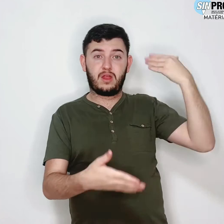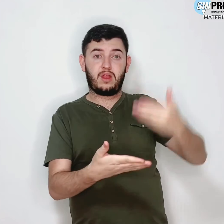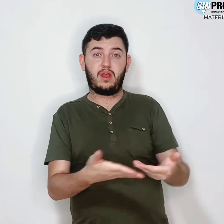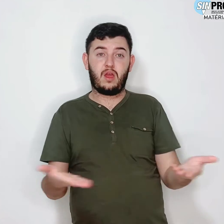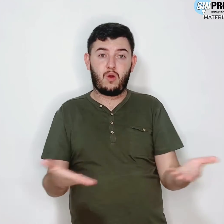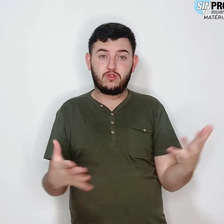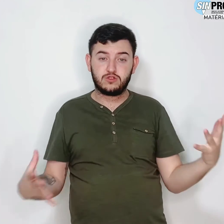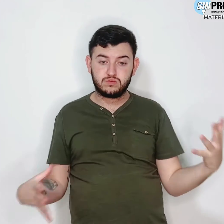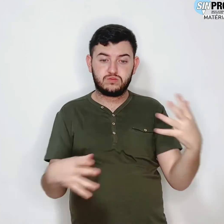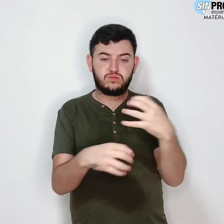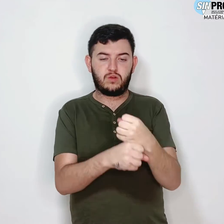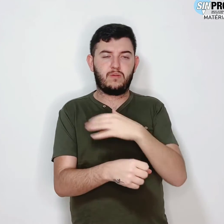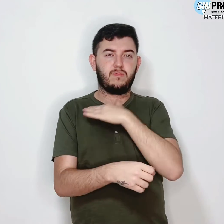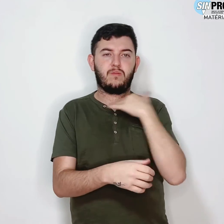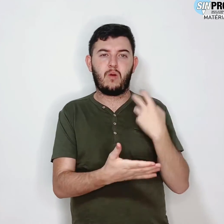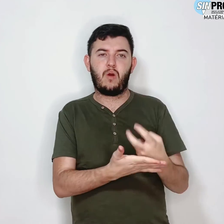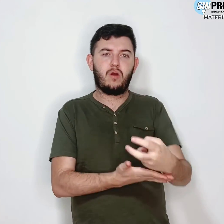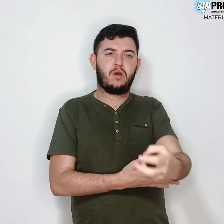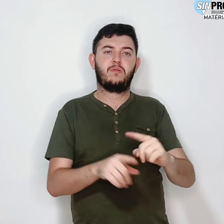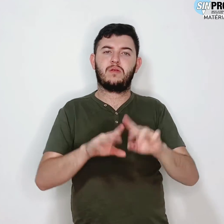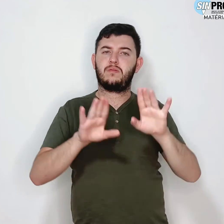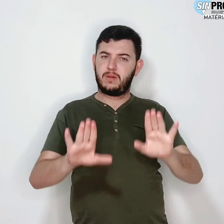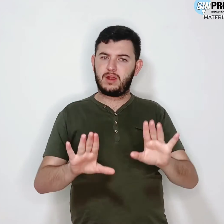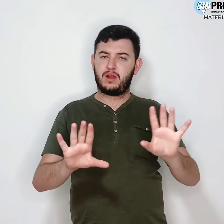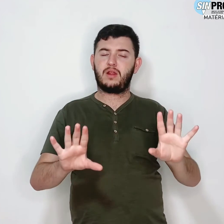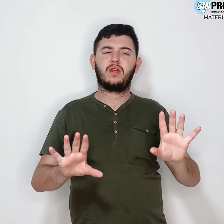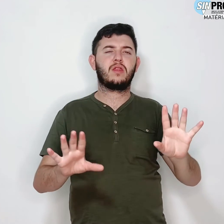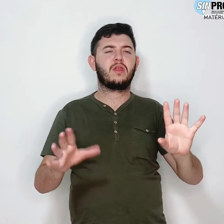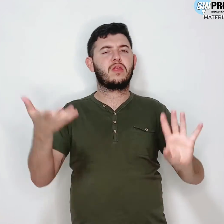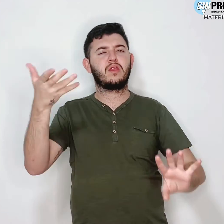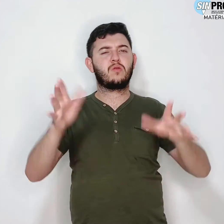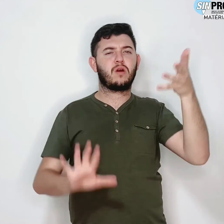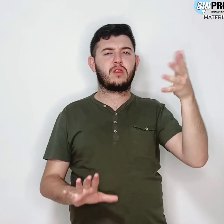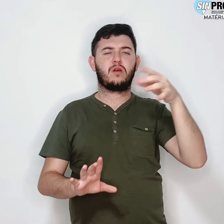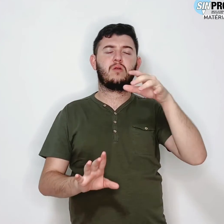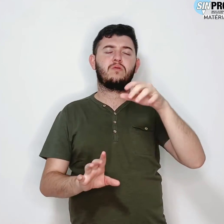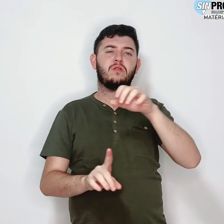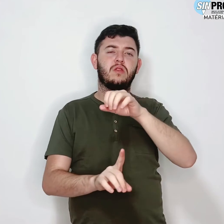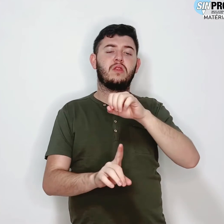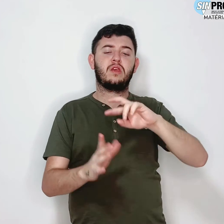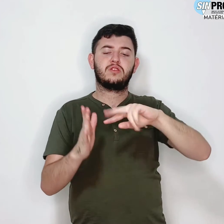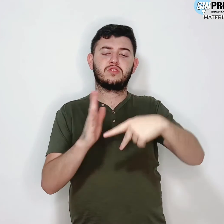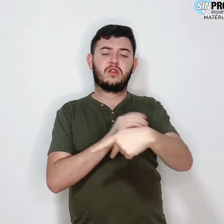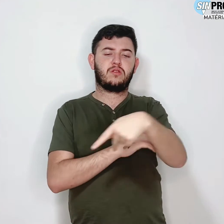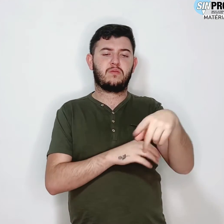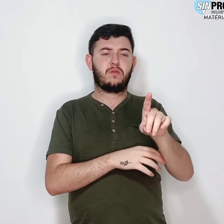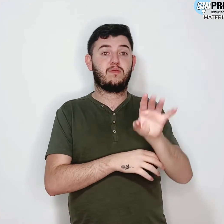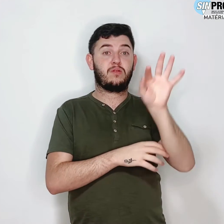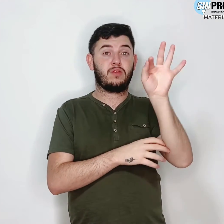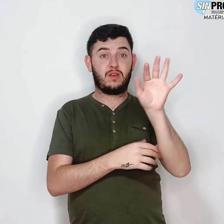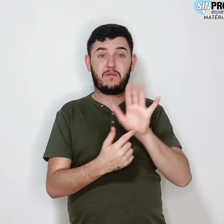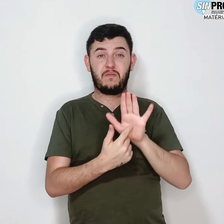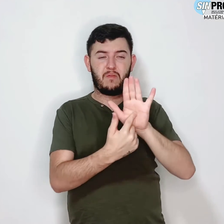Distrito Federal ressalta não só a importância do voto feminino, mas também